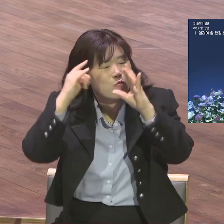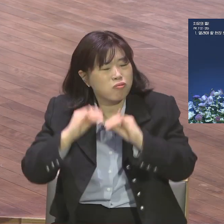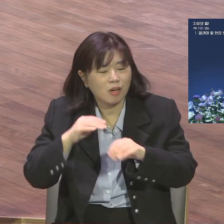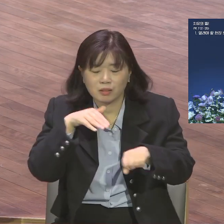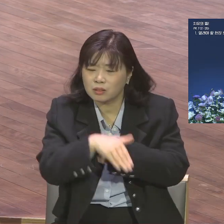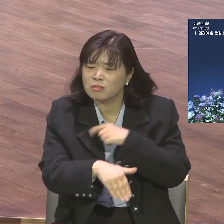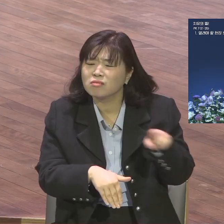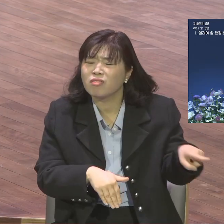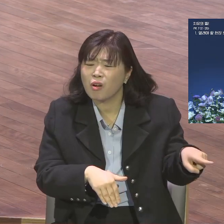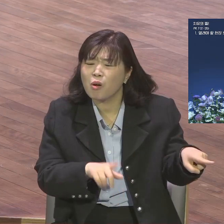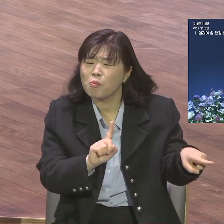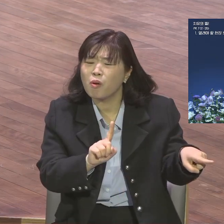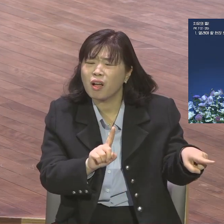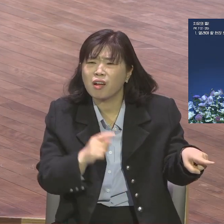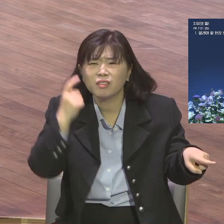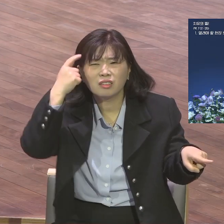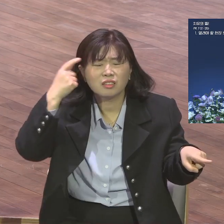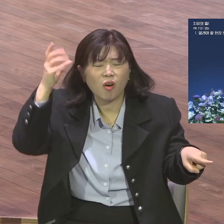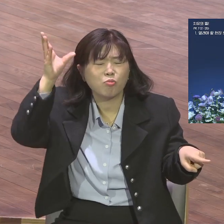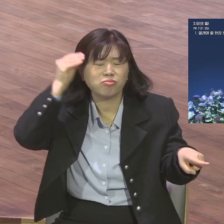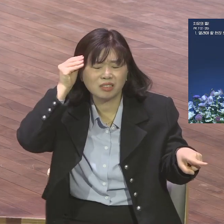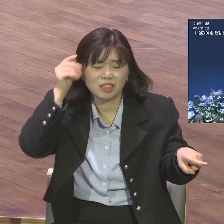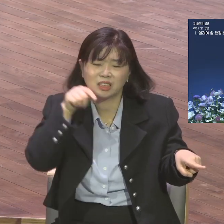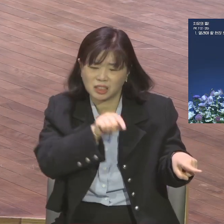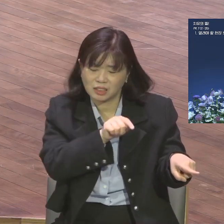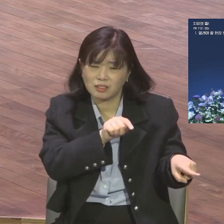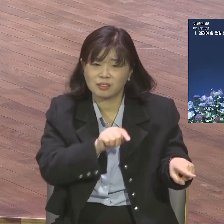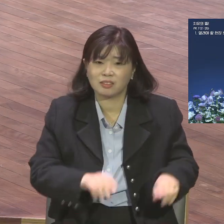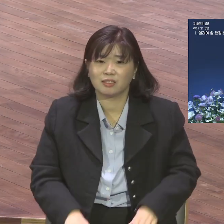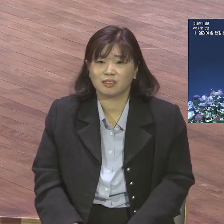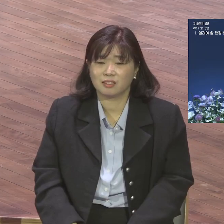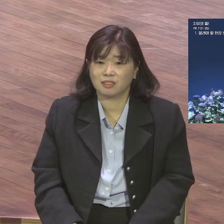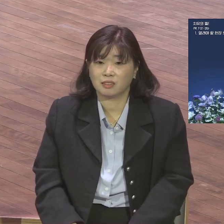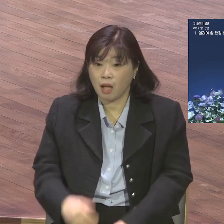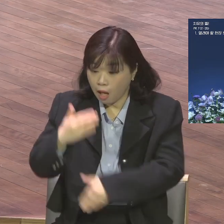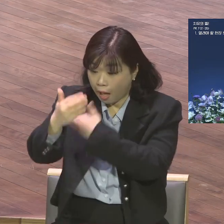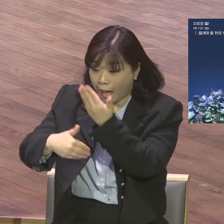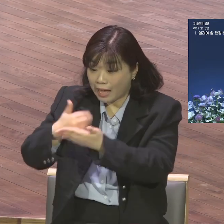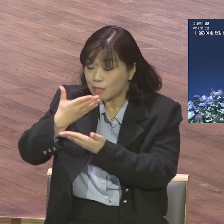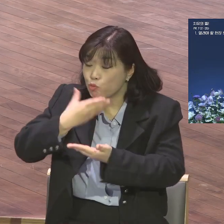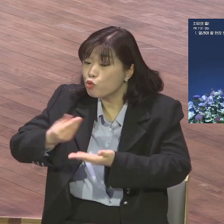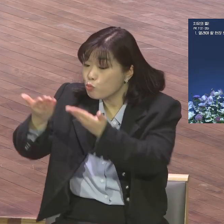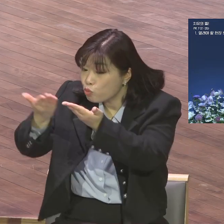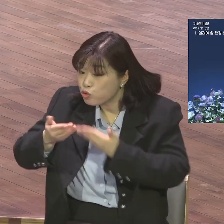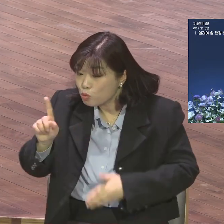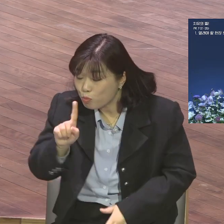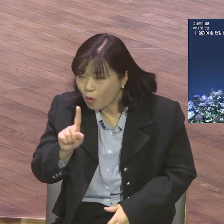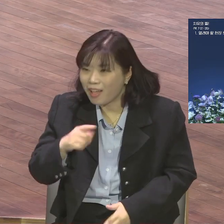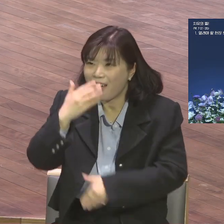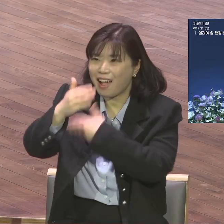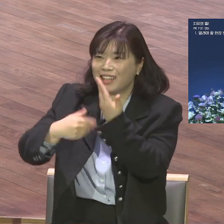하나님께 불순종함으로 이 땅에서 생육하고 번성하며 참 행복을 누리시는 존재가